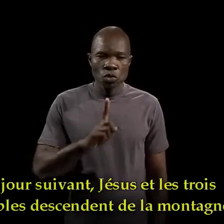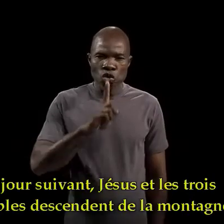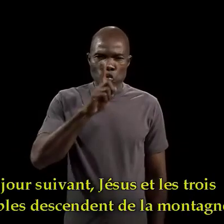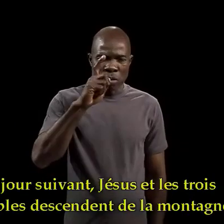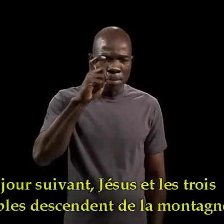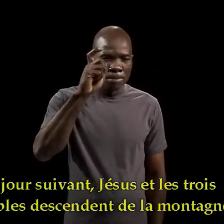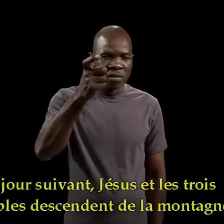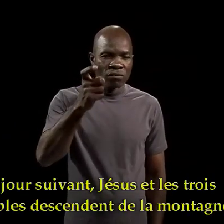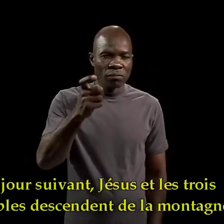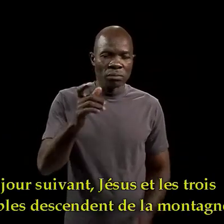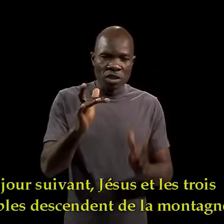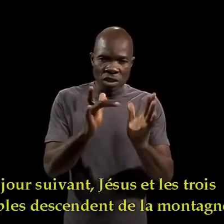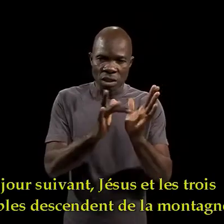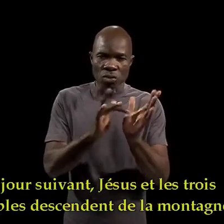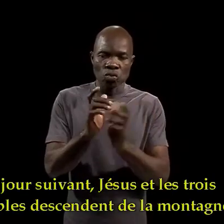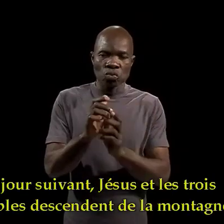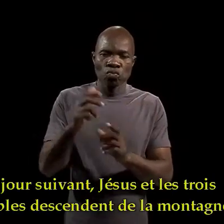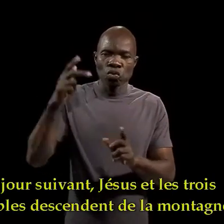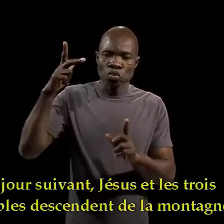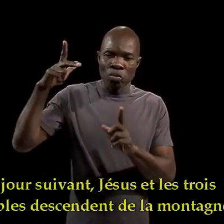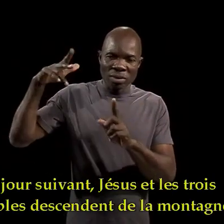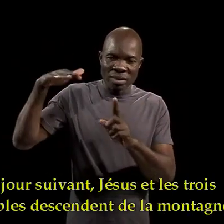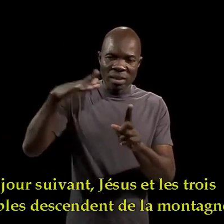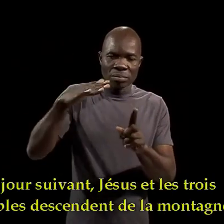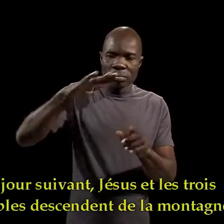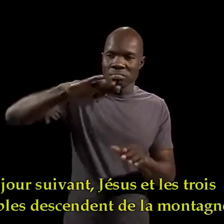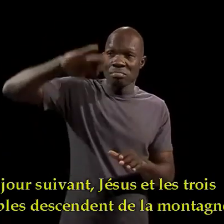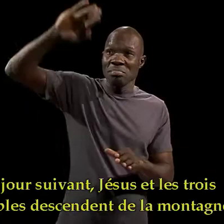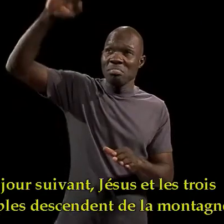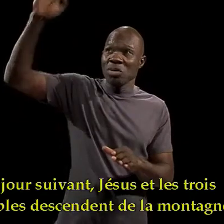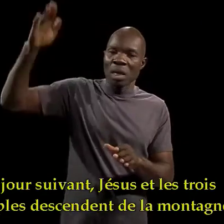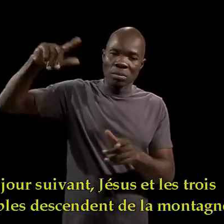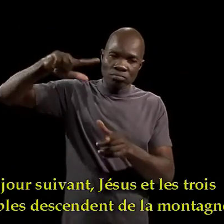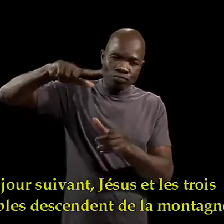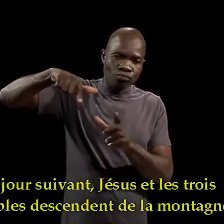Le jour suivant, Jésus et les 3 disciples descendent de la montagne.